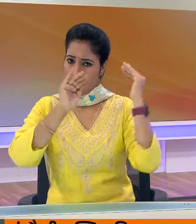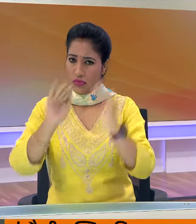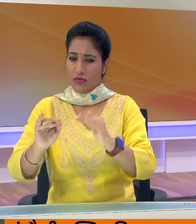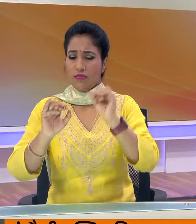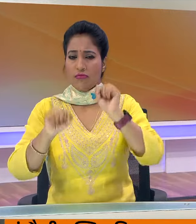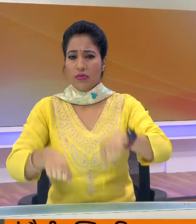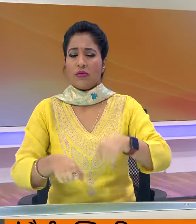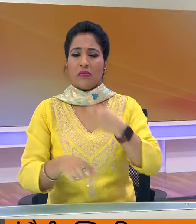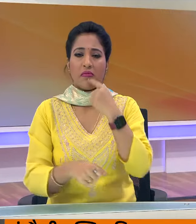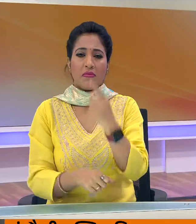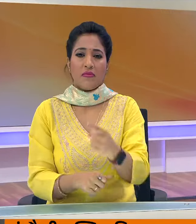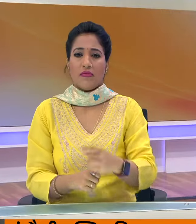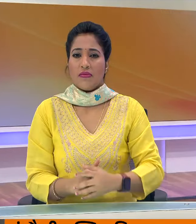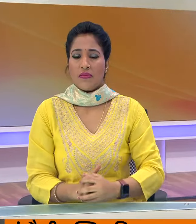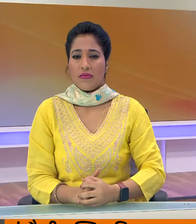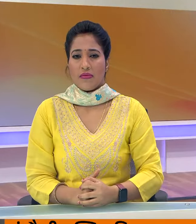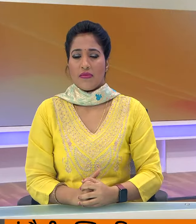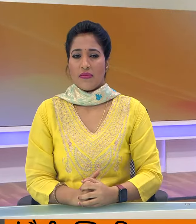है।